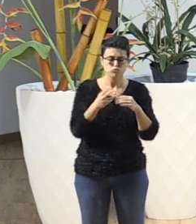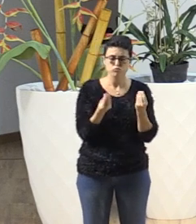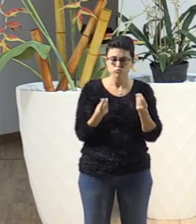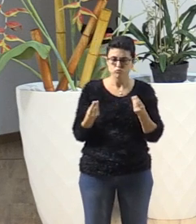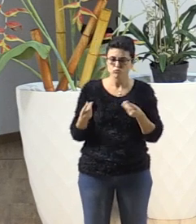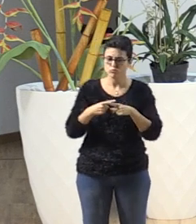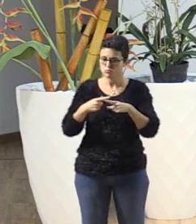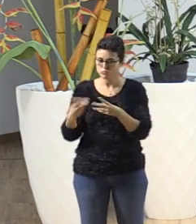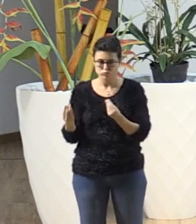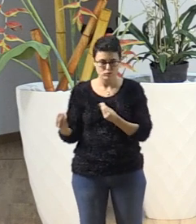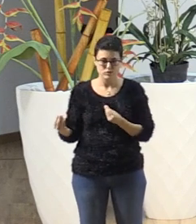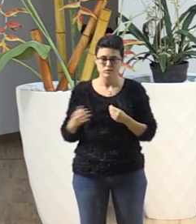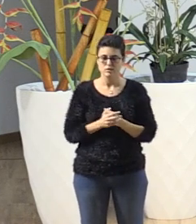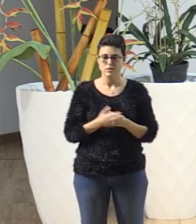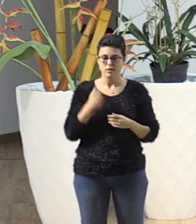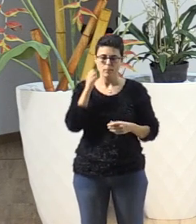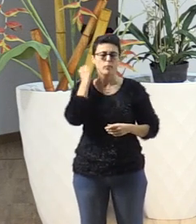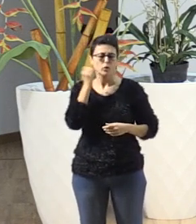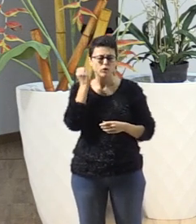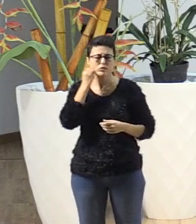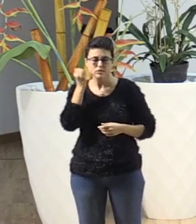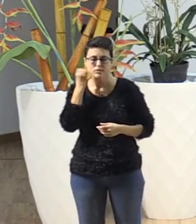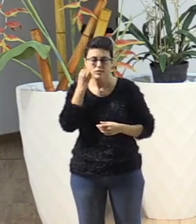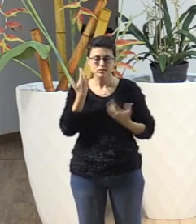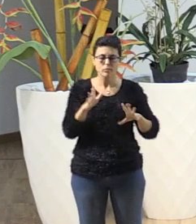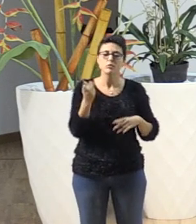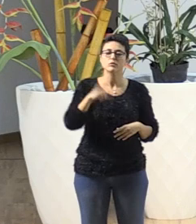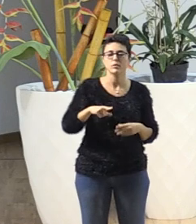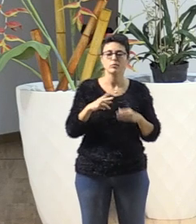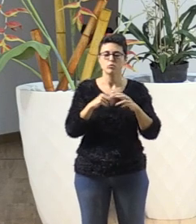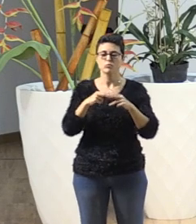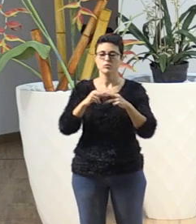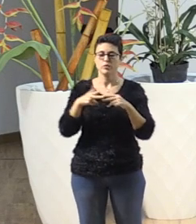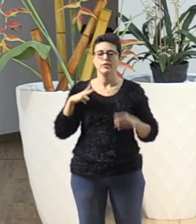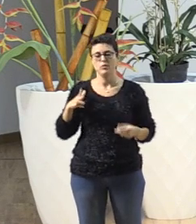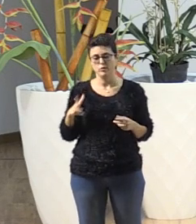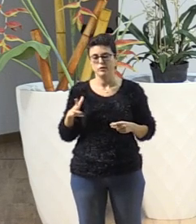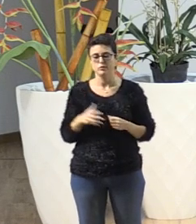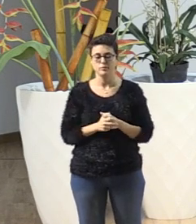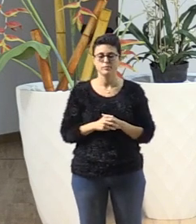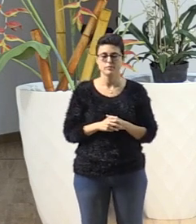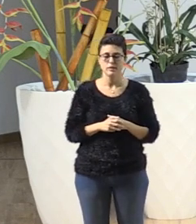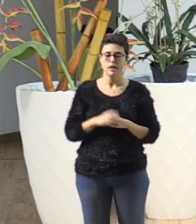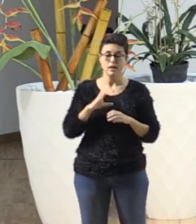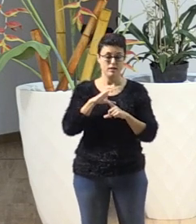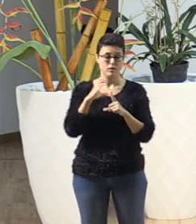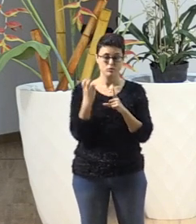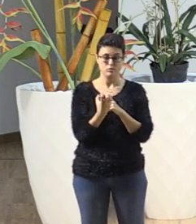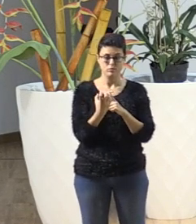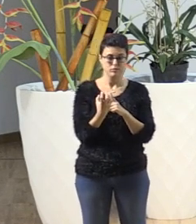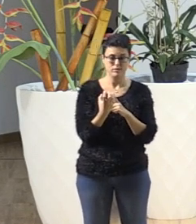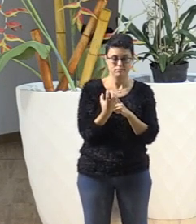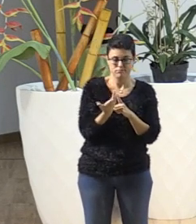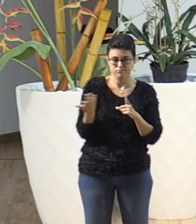la reivindicación, pero también desde la construcción de derechos. La cultura era otro, la cultura como herramienta